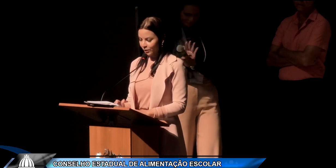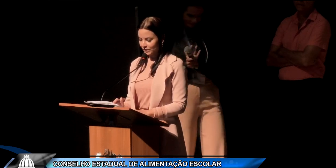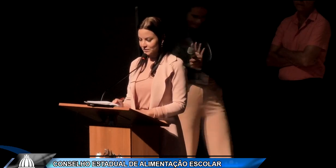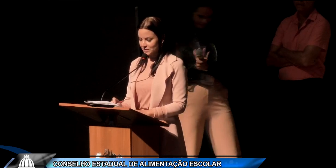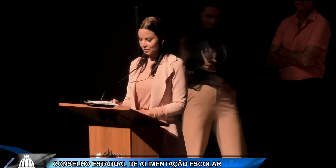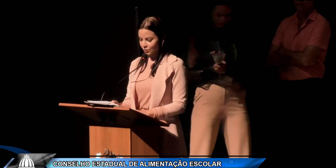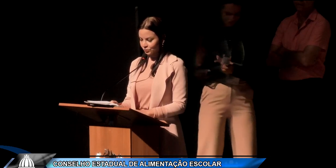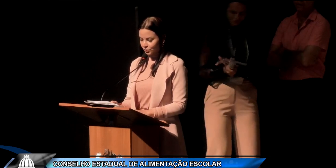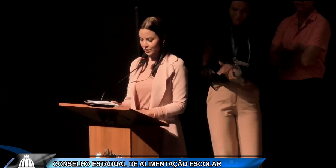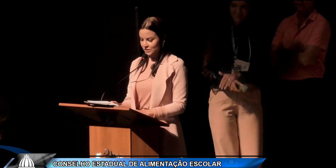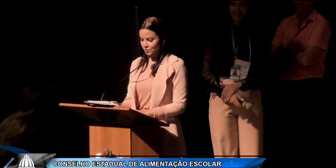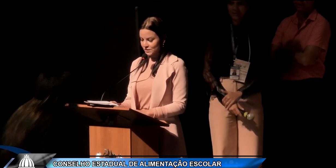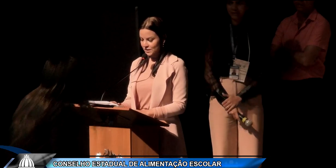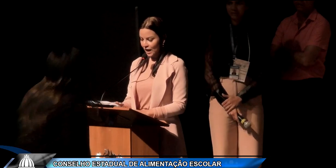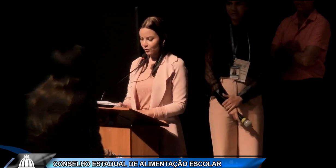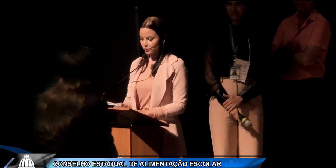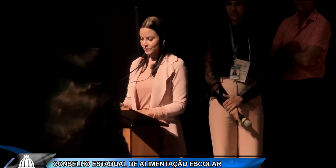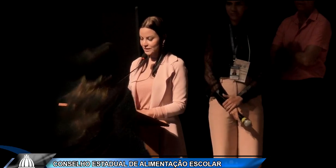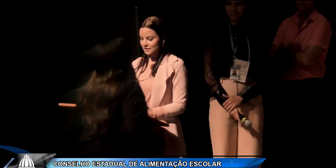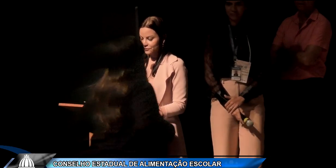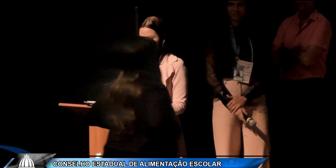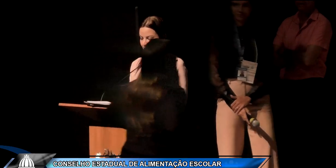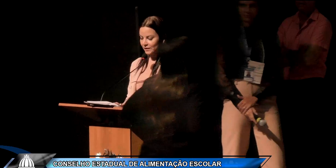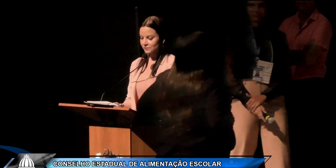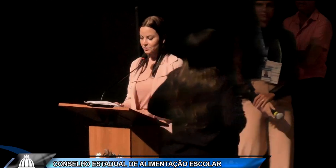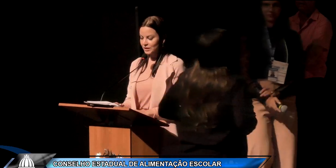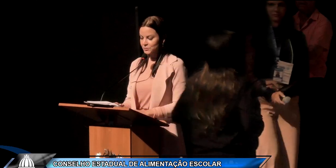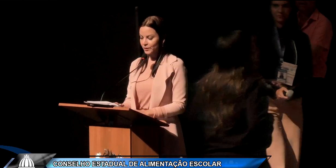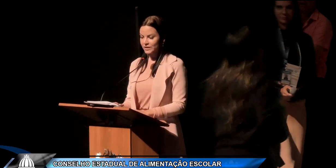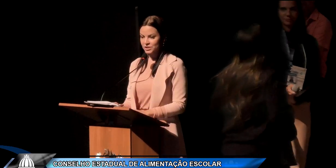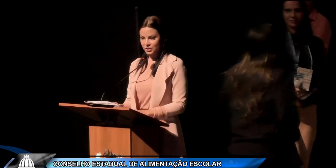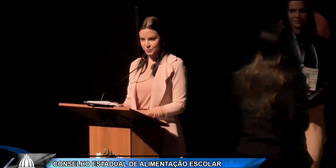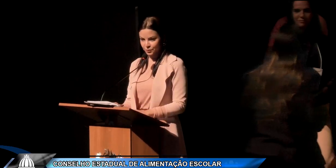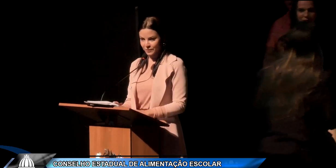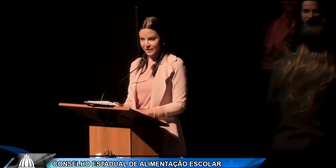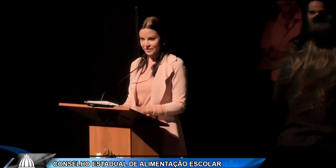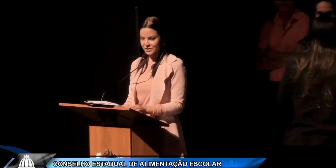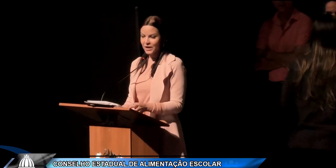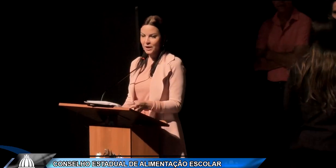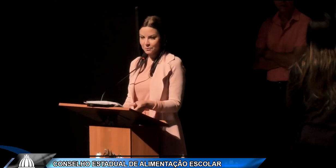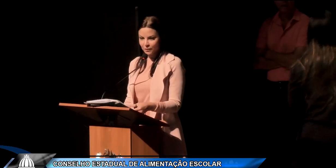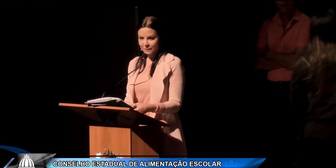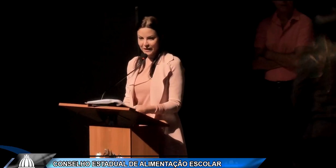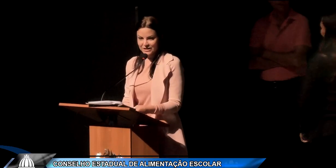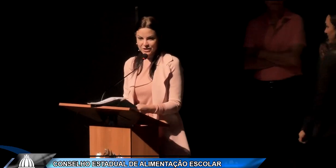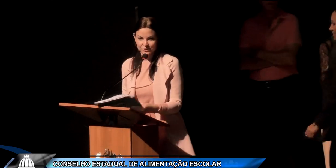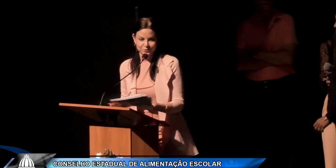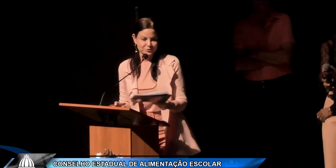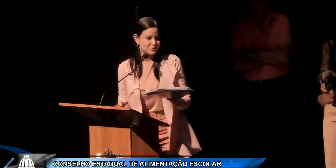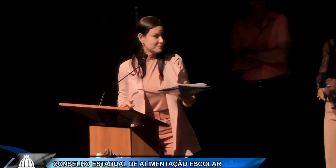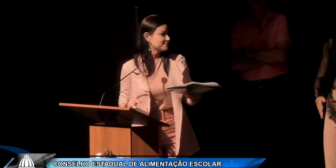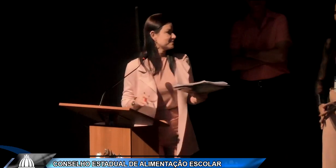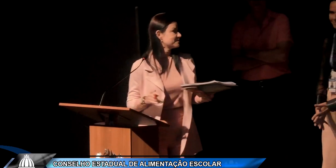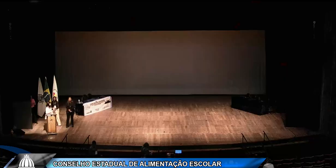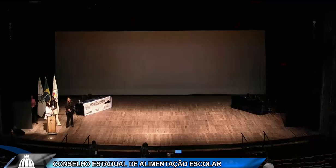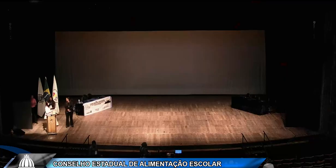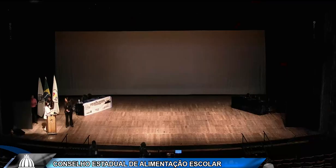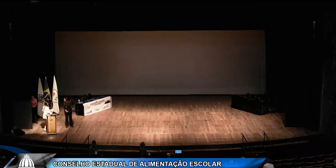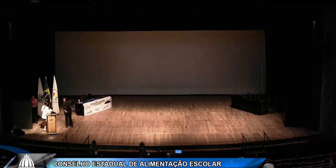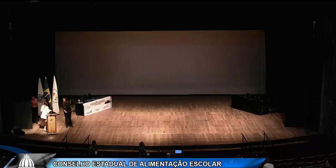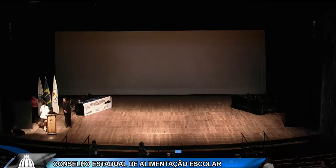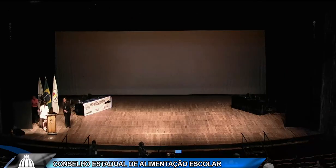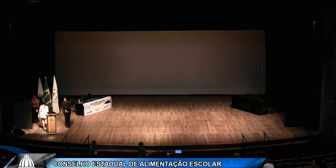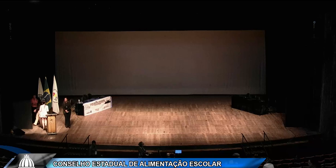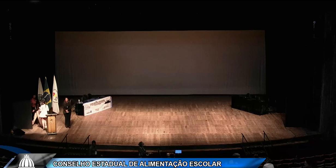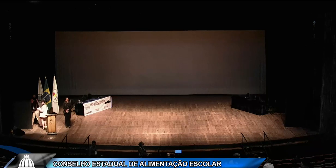importância do controle social no desenvolvimento das políticas públicas boa palestra a todos